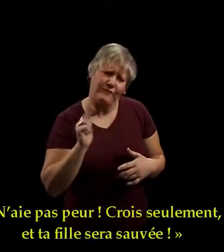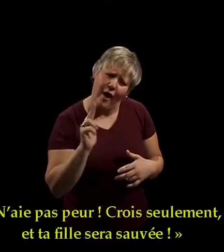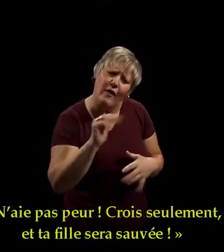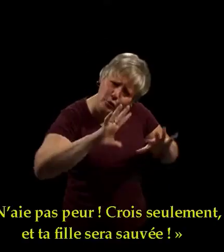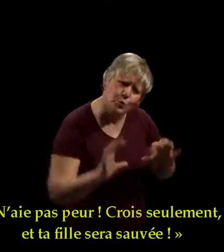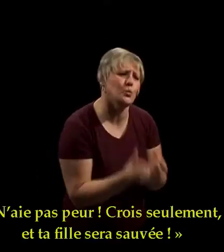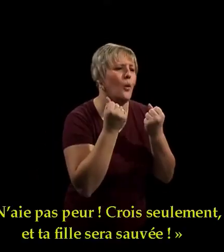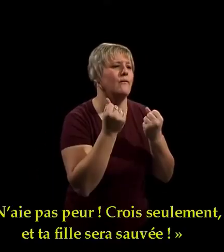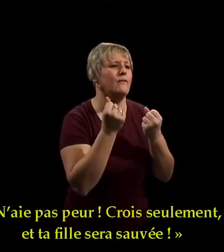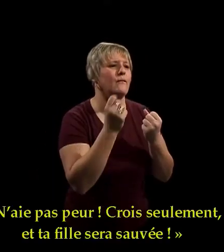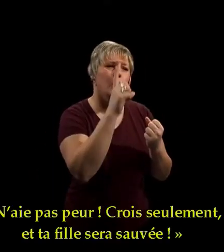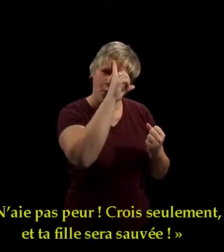sauvée. »